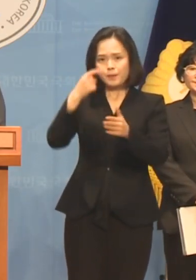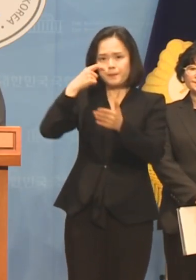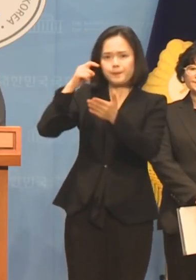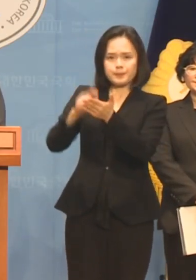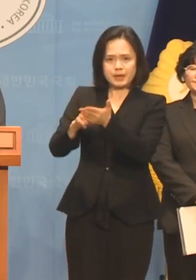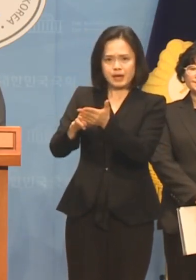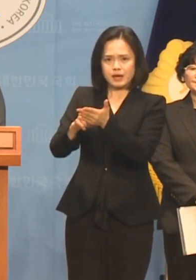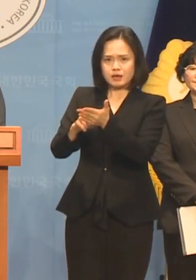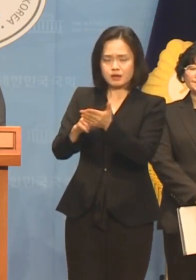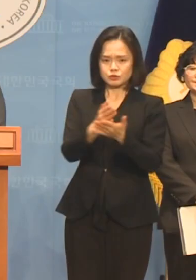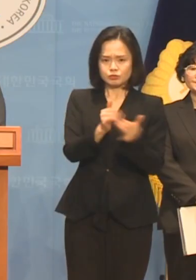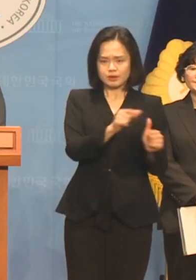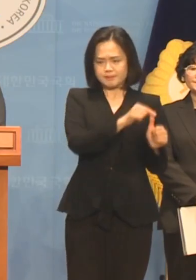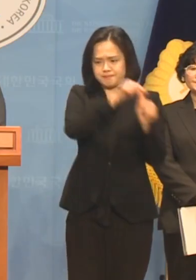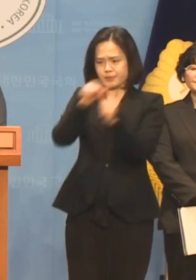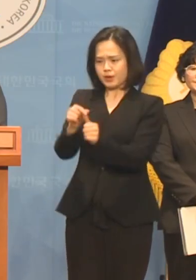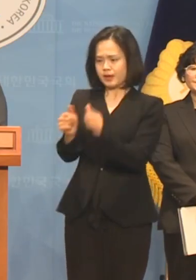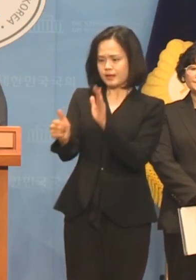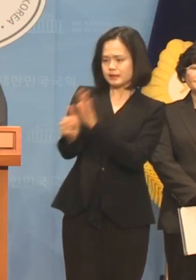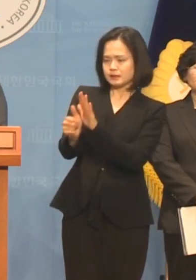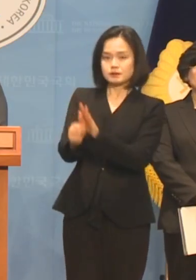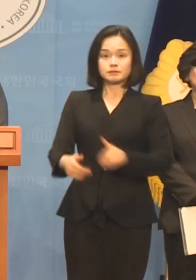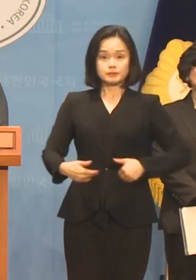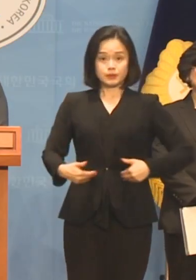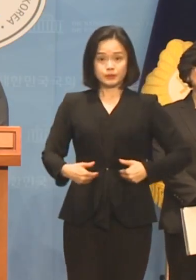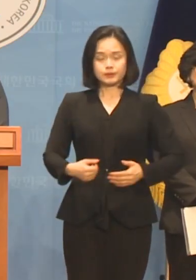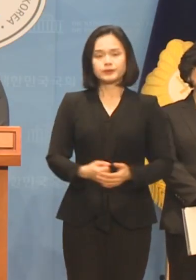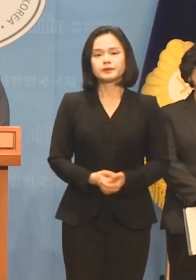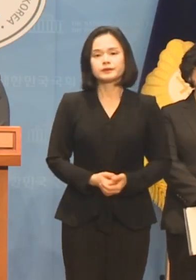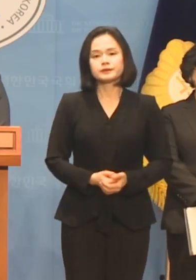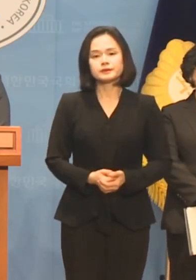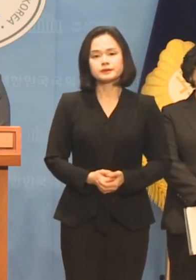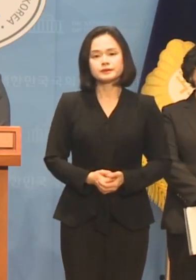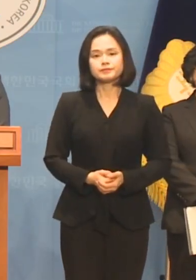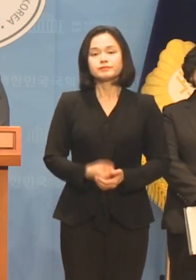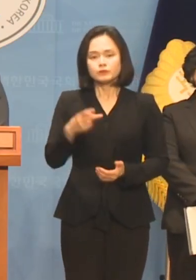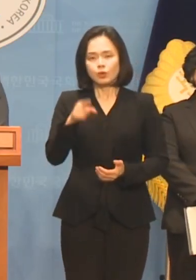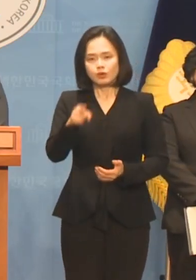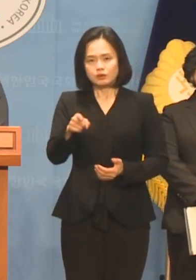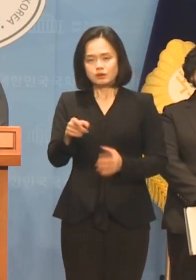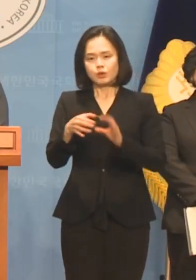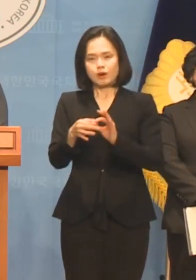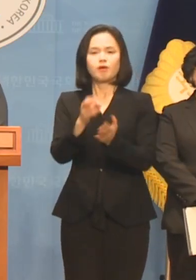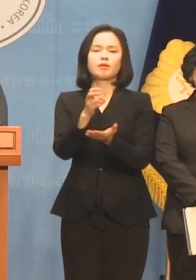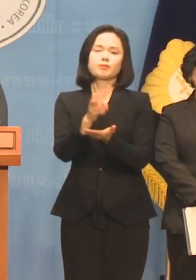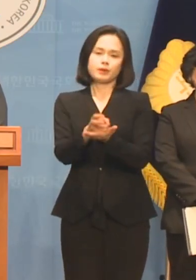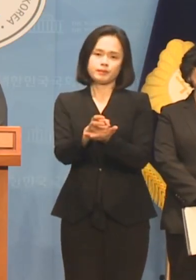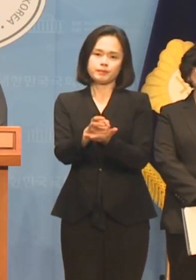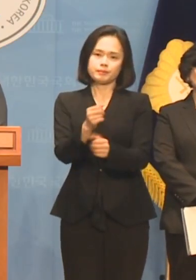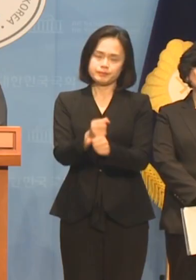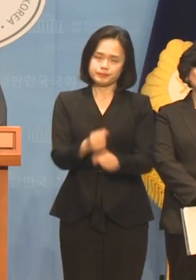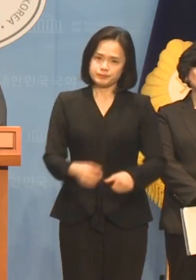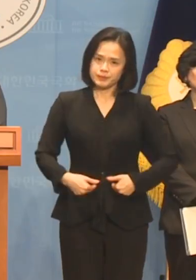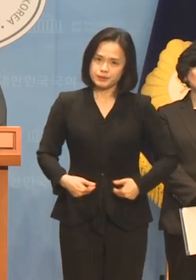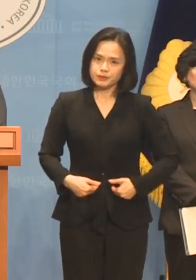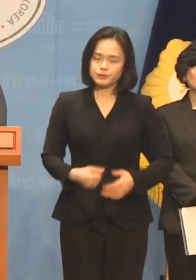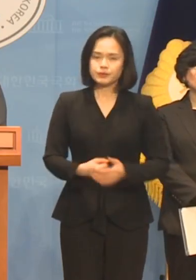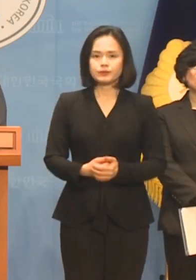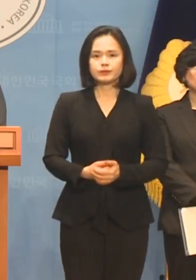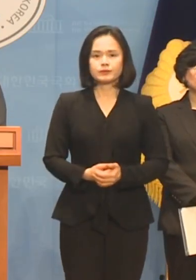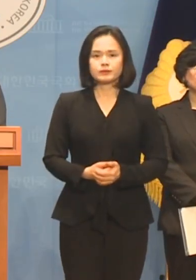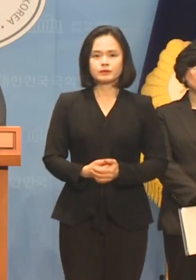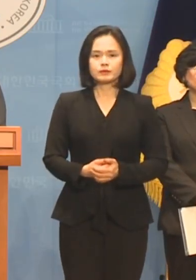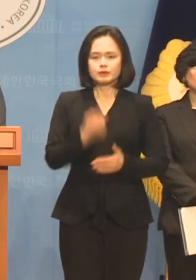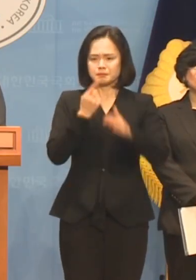전문가의 배치가 필요합니다. 마지막으로 이를 기반으로 한 제도화입니다. 국가폭력으로 인한 국민